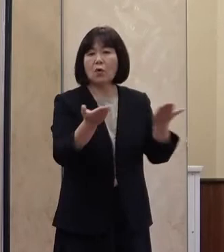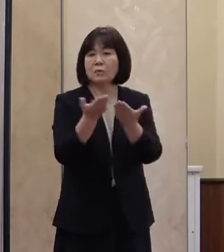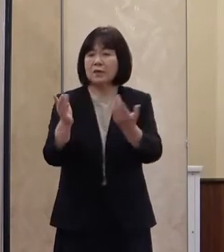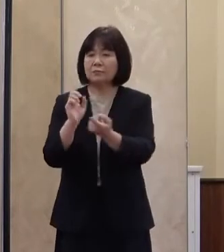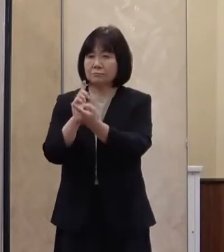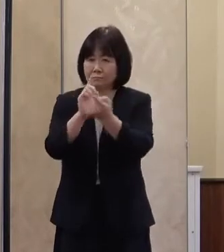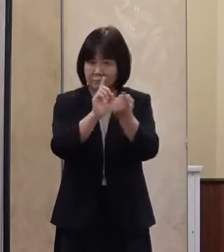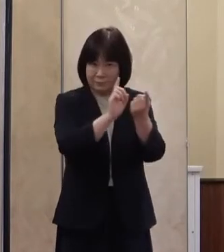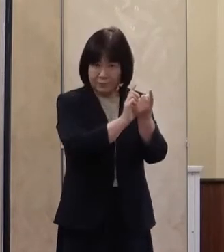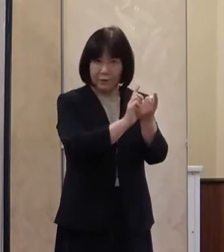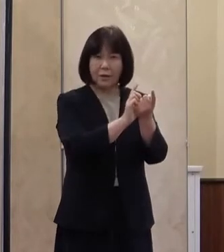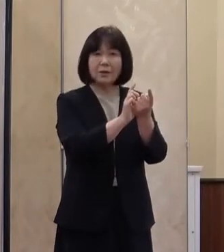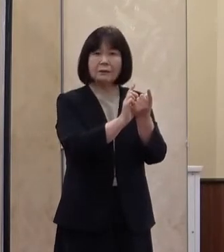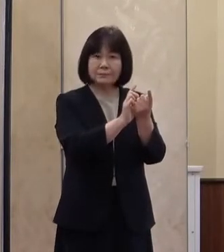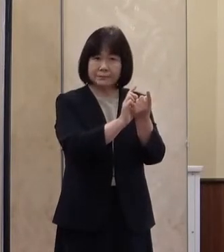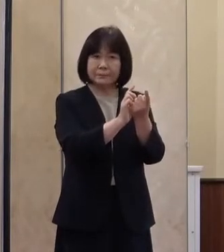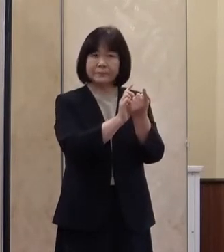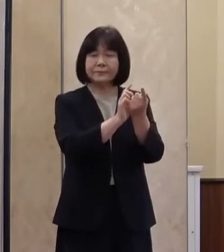してですね、